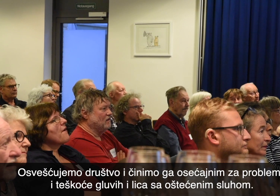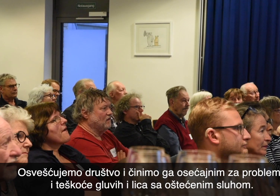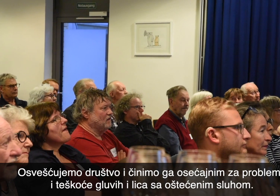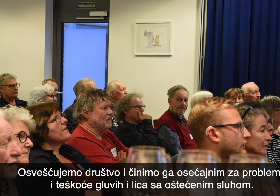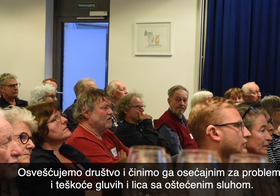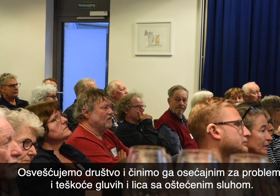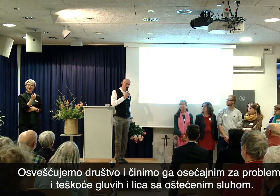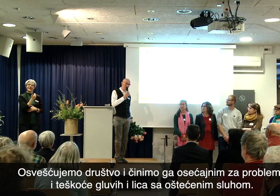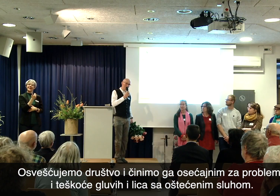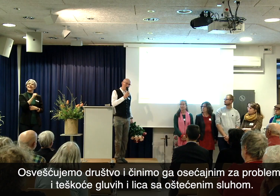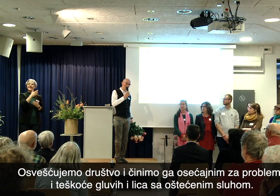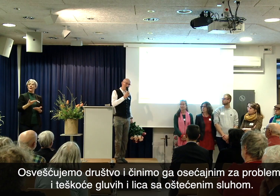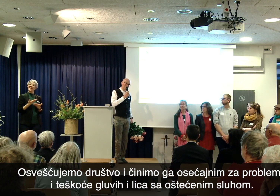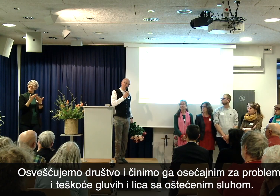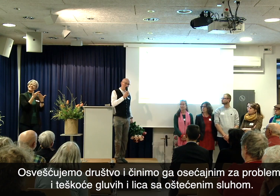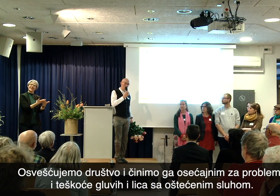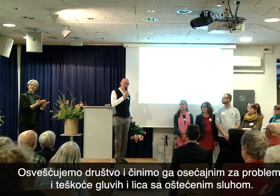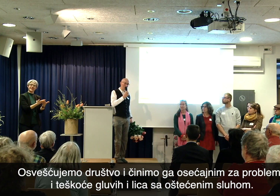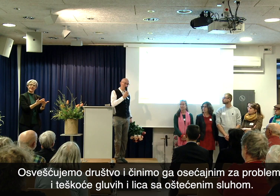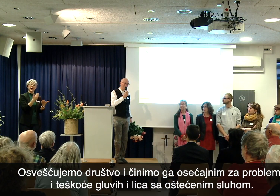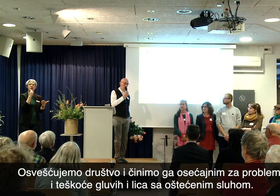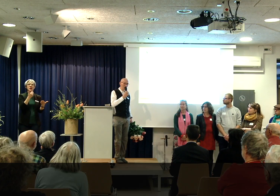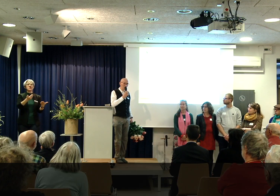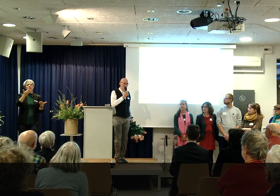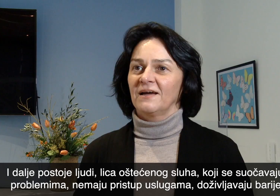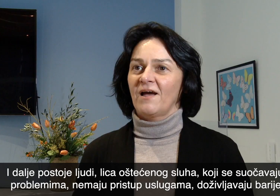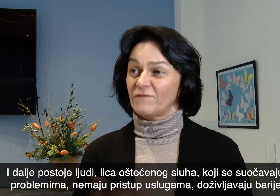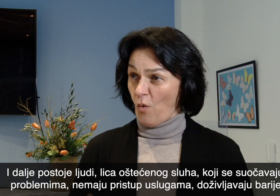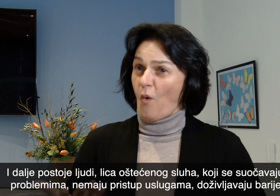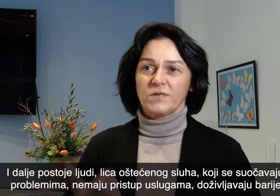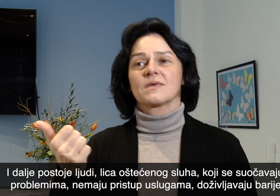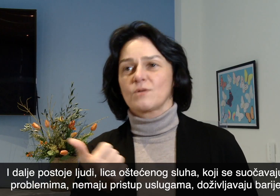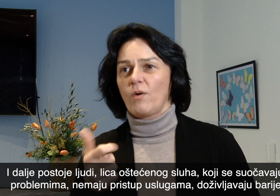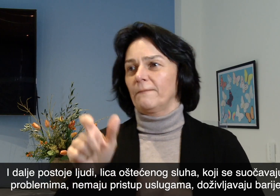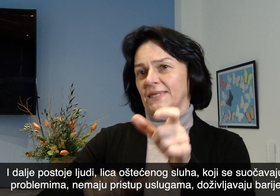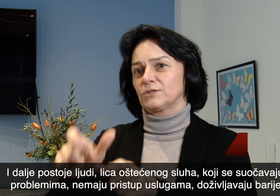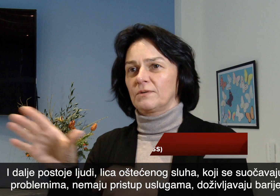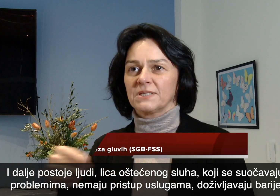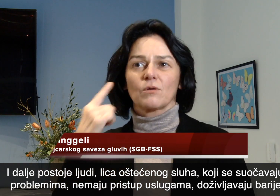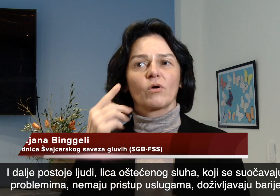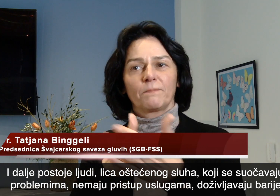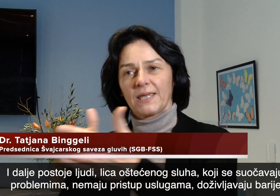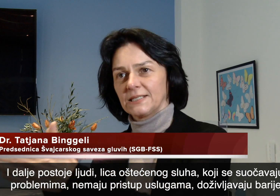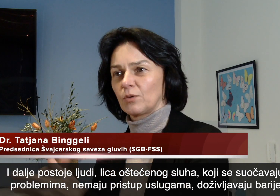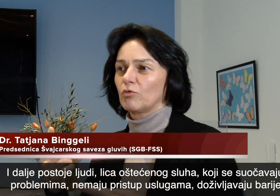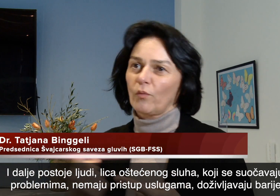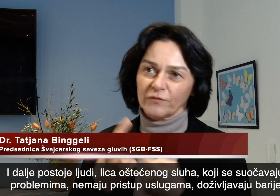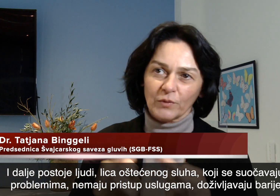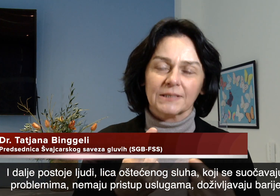und Schwierigkeiten von Hörbehinderten und Gehörlosen. Immer noch gibt es Menschen, Hörbehinderte, welche Konflikte